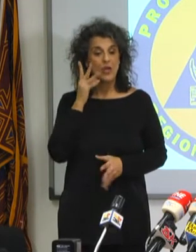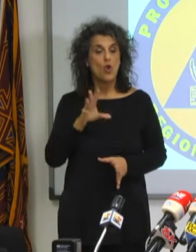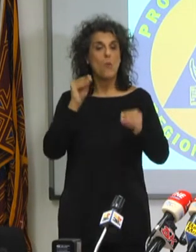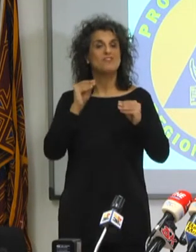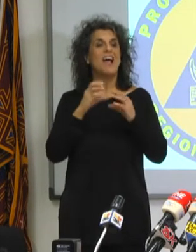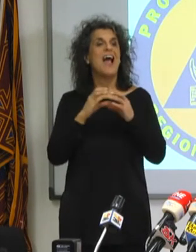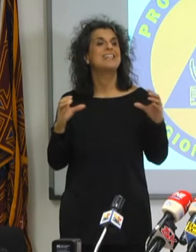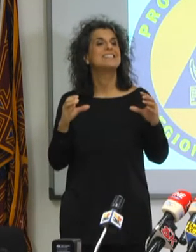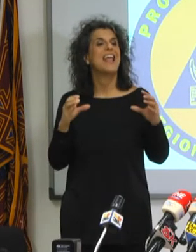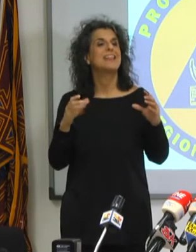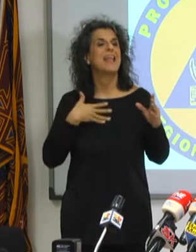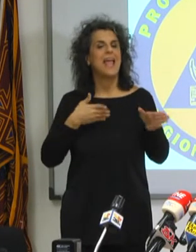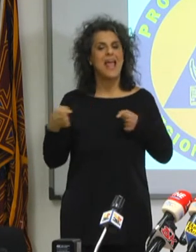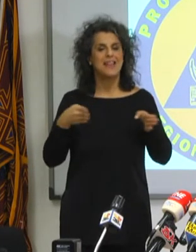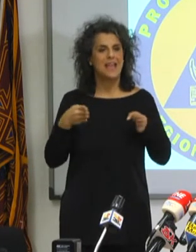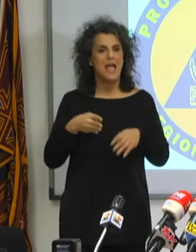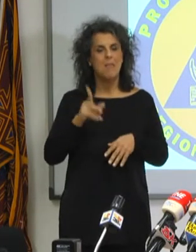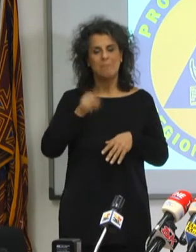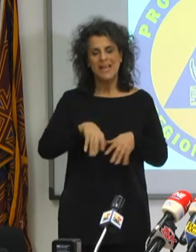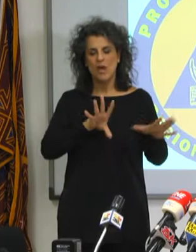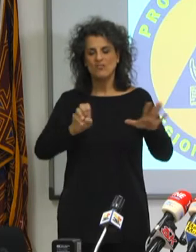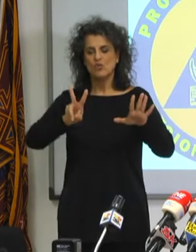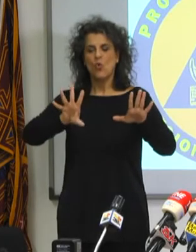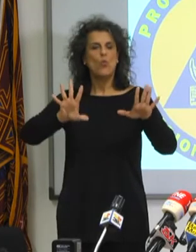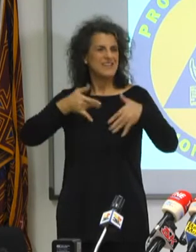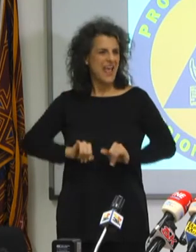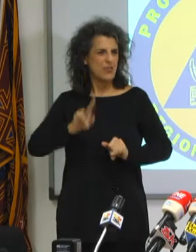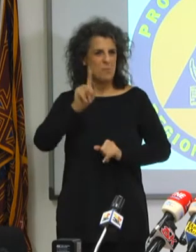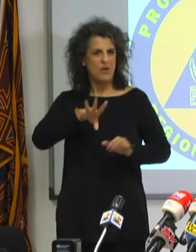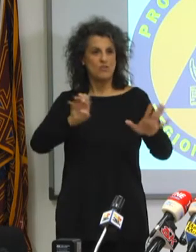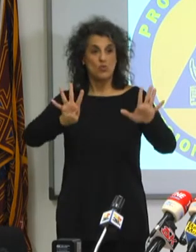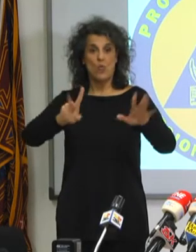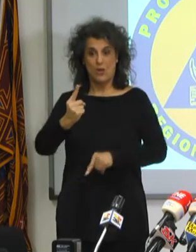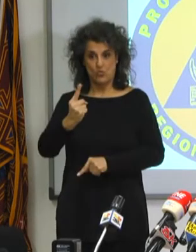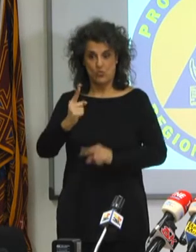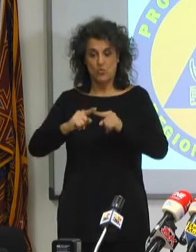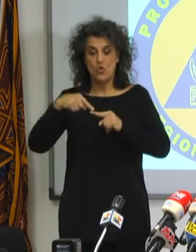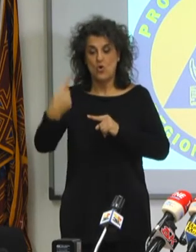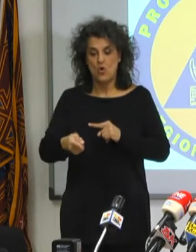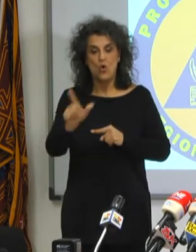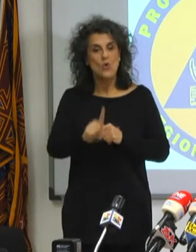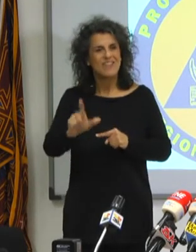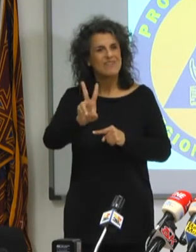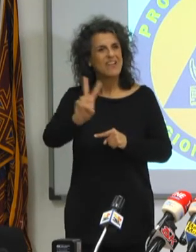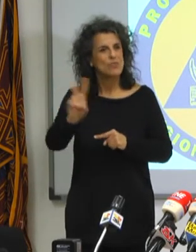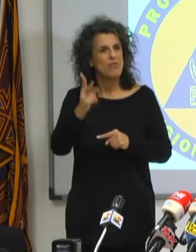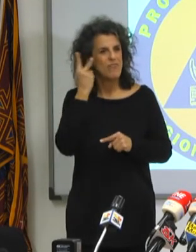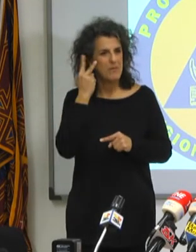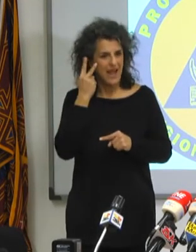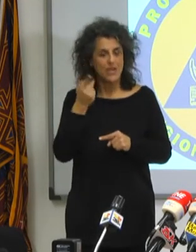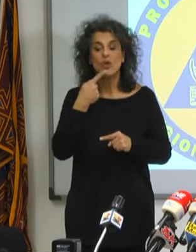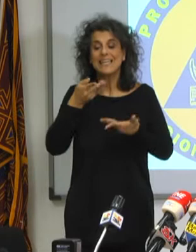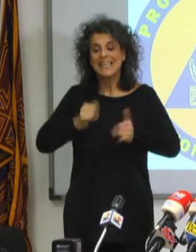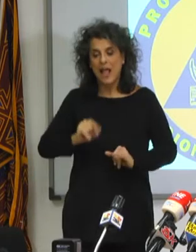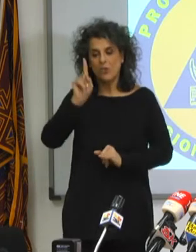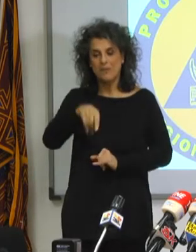con la corte del 1941. Il 22 febbraio, quindi questo lunedì, con la corte del